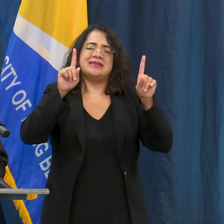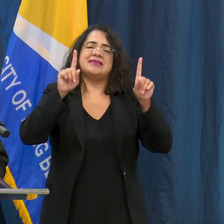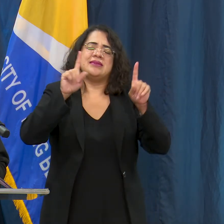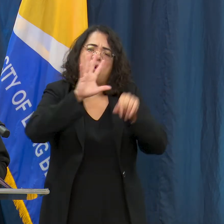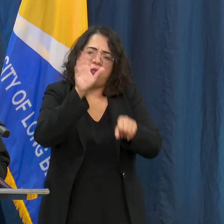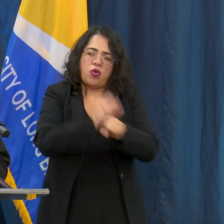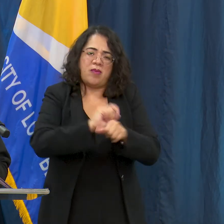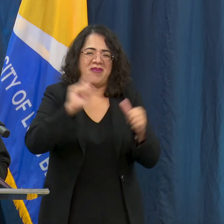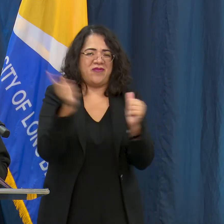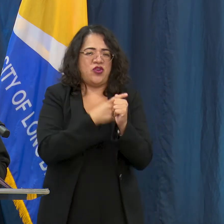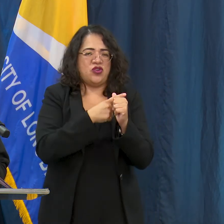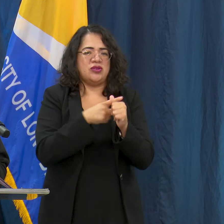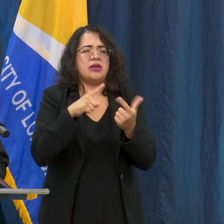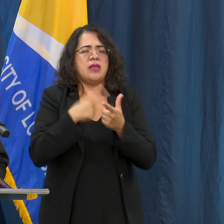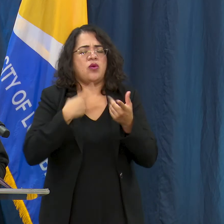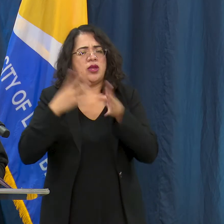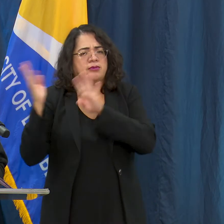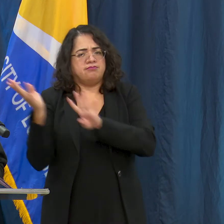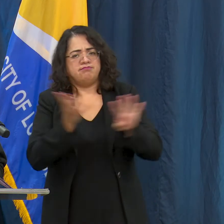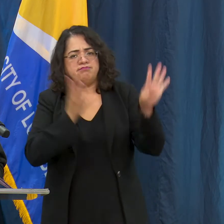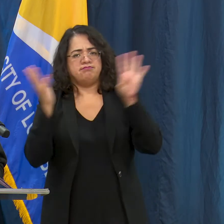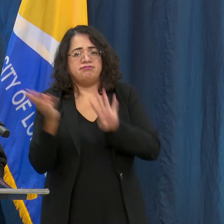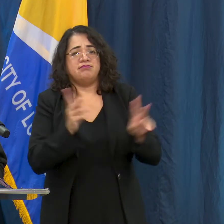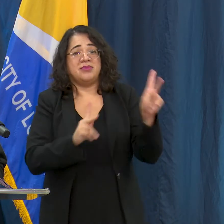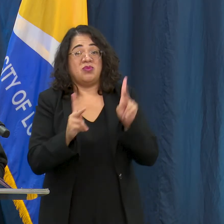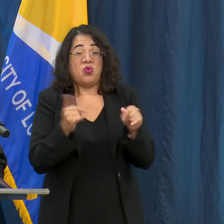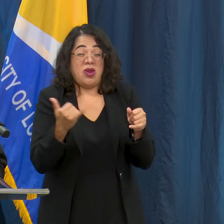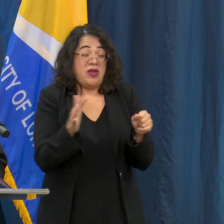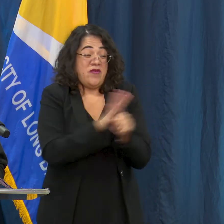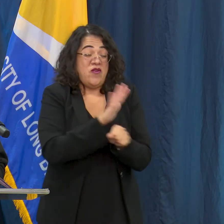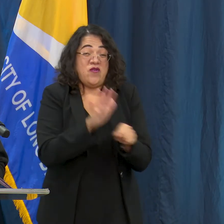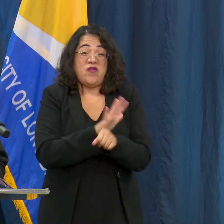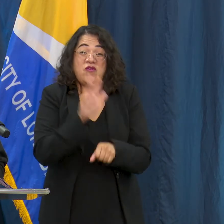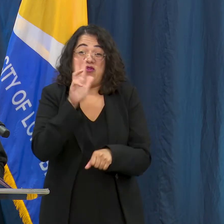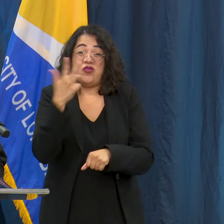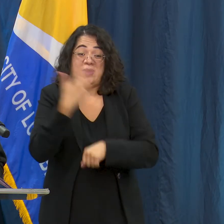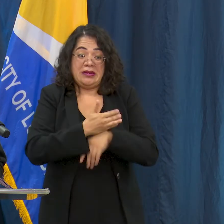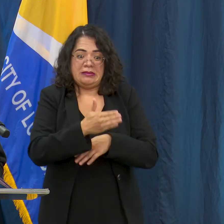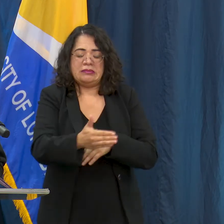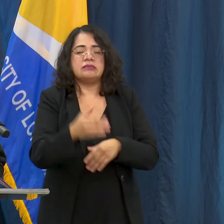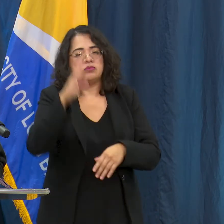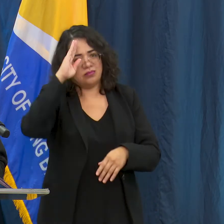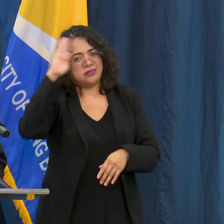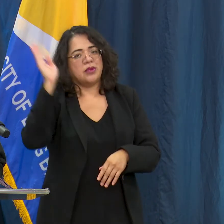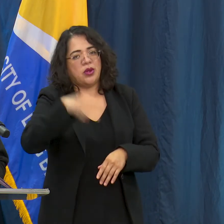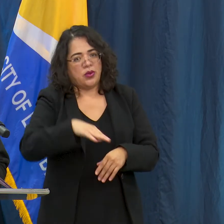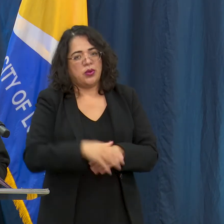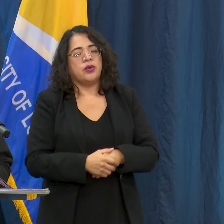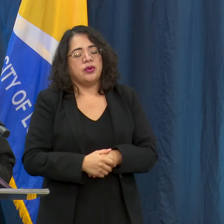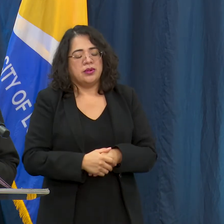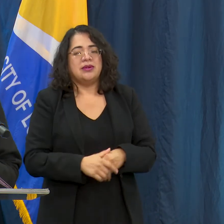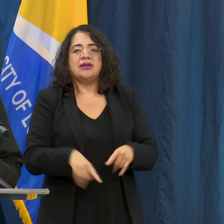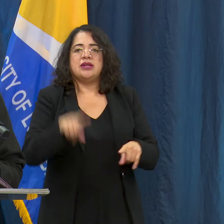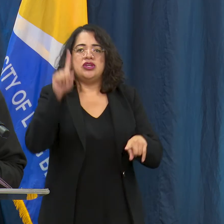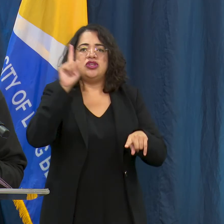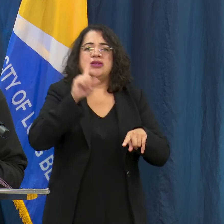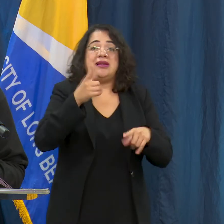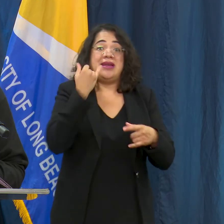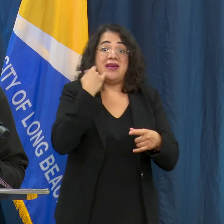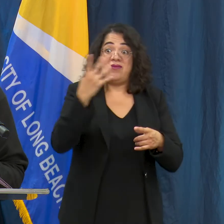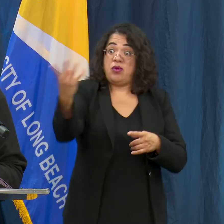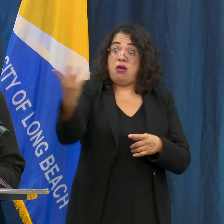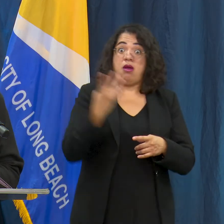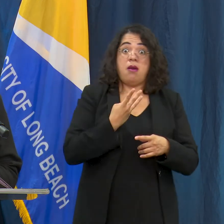de tomarlos a todos, pero no es posible aceptar a todos los que llegan sin una